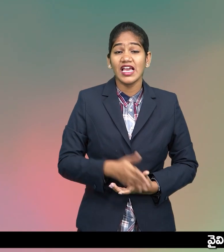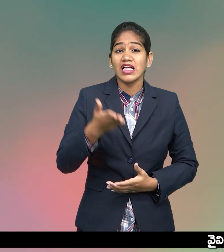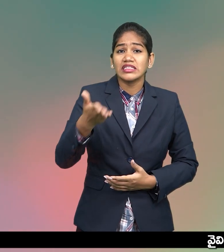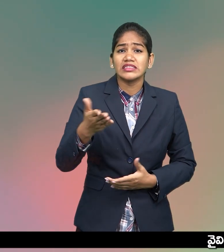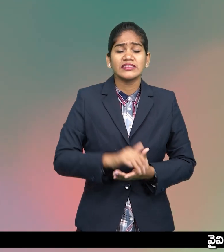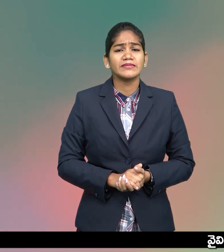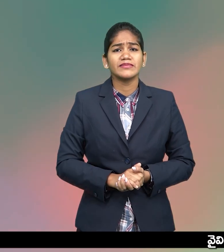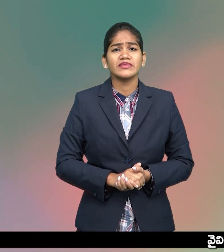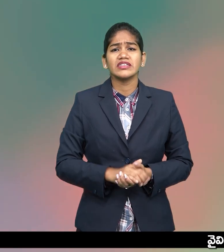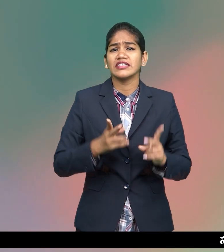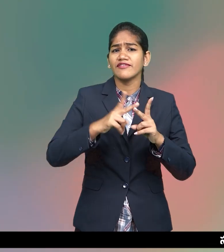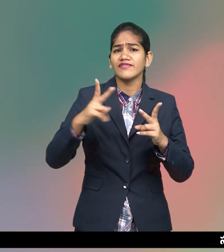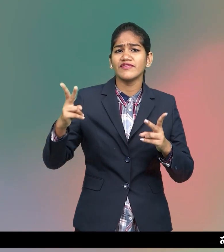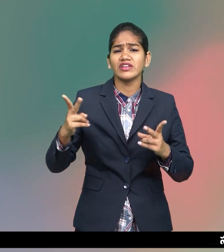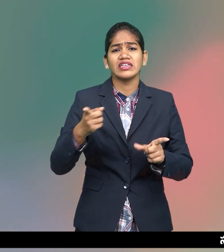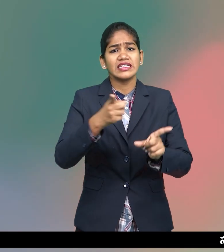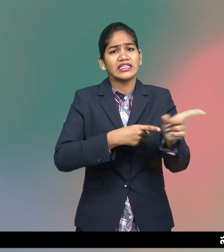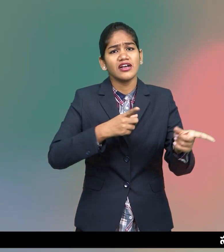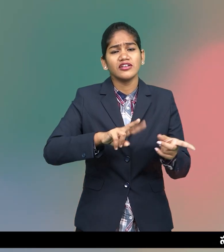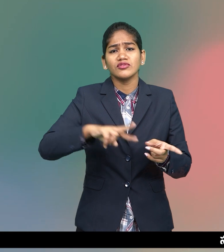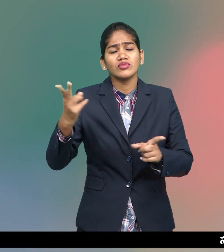వైవిధ్యాలు ఉంటాయి సంవత్సరానికి.